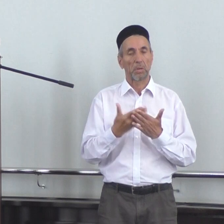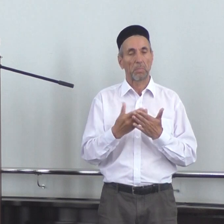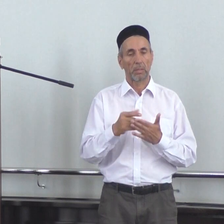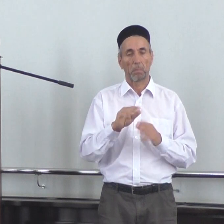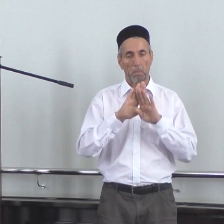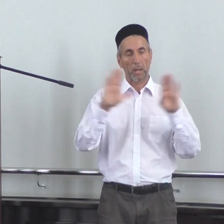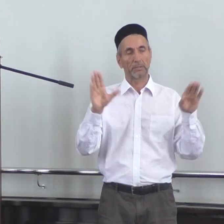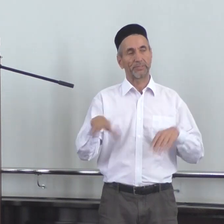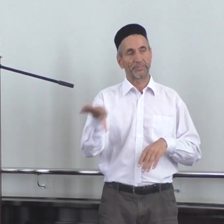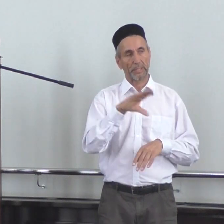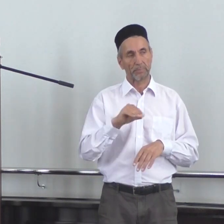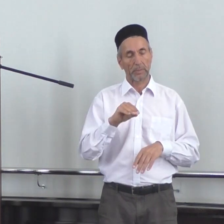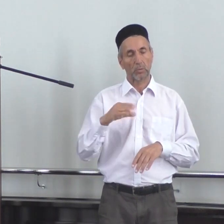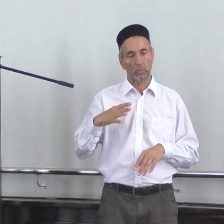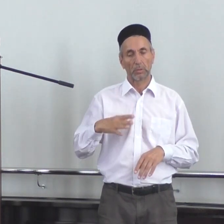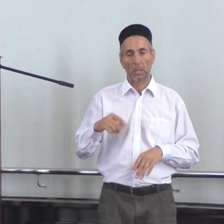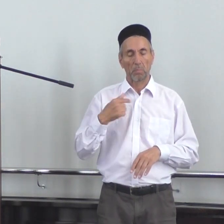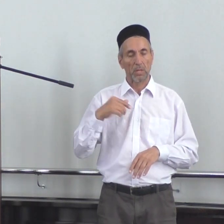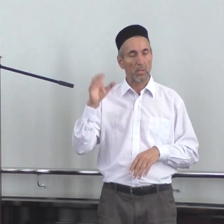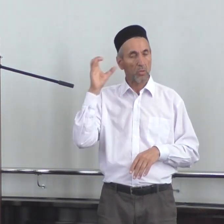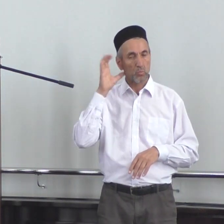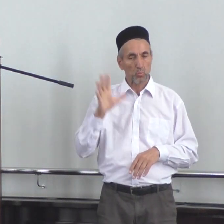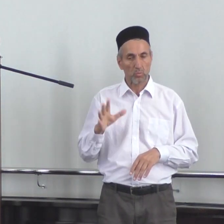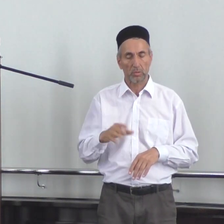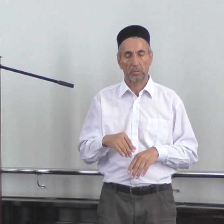баткам, мине ишетмиләр,